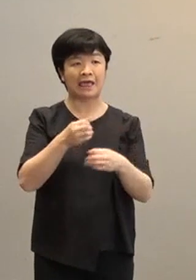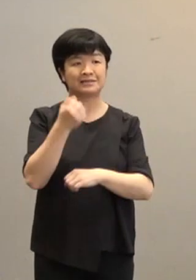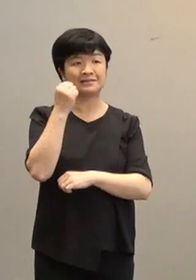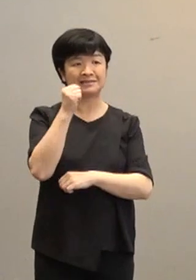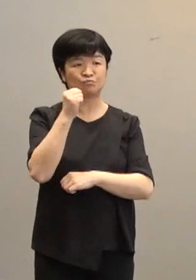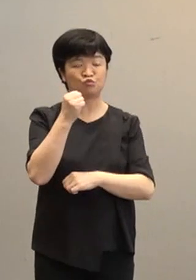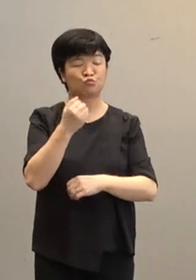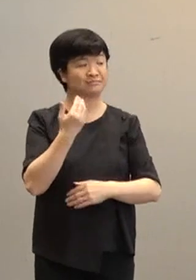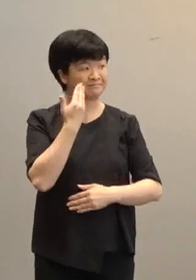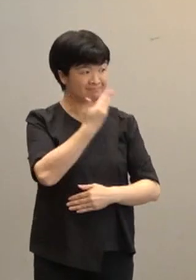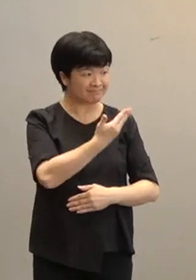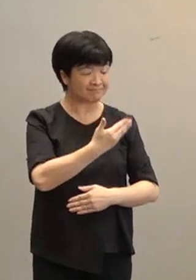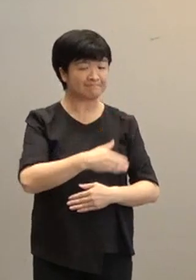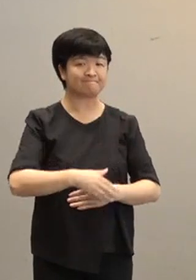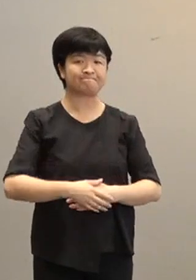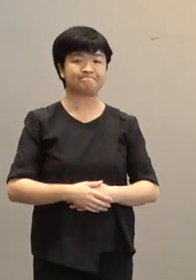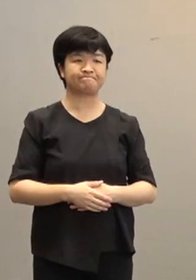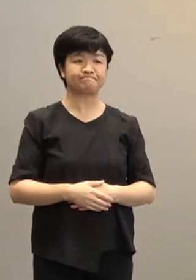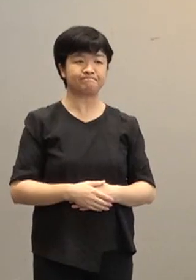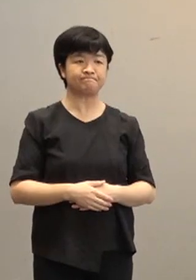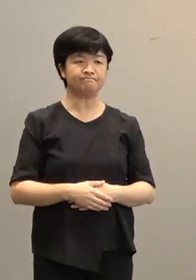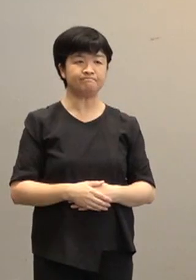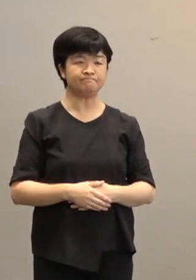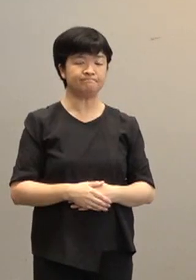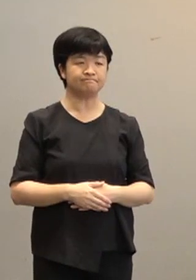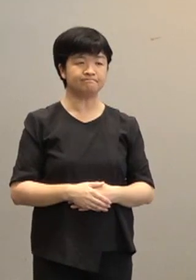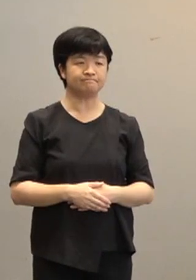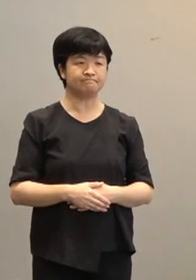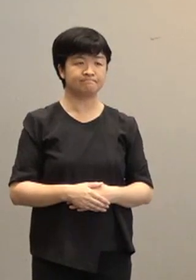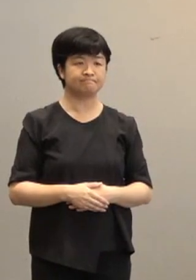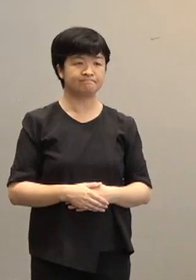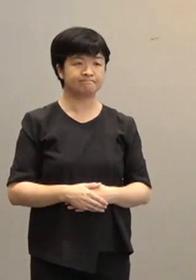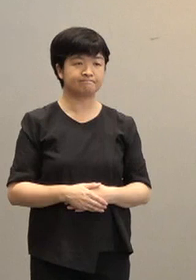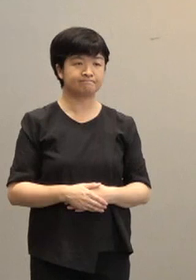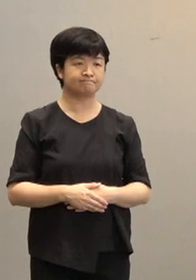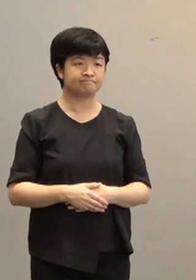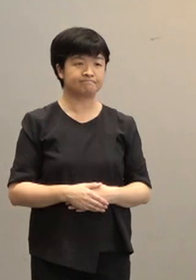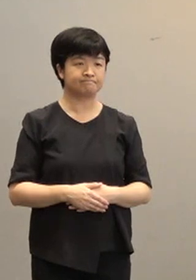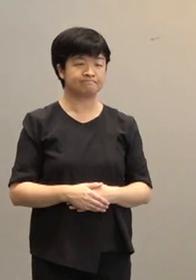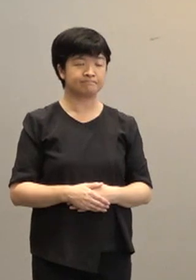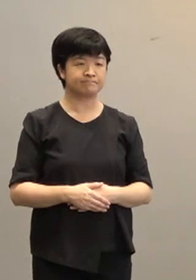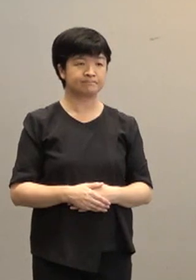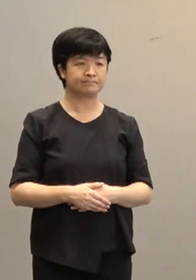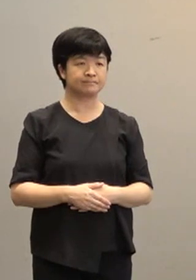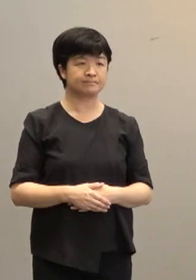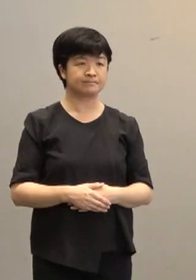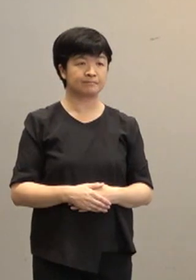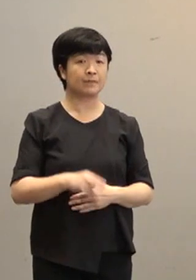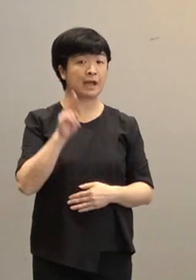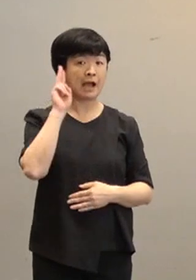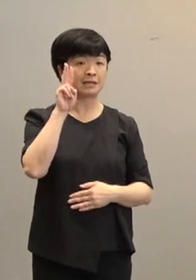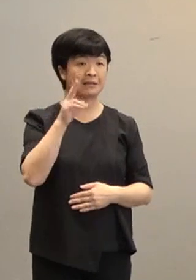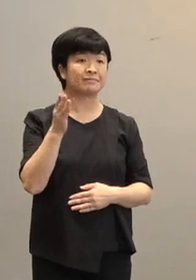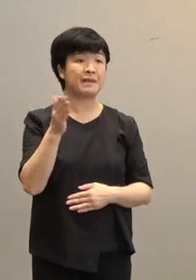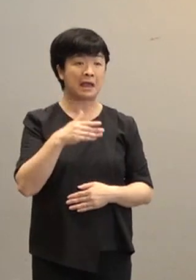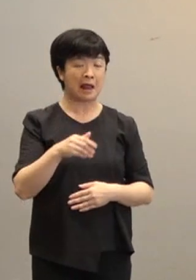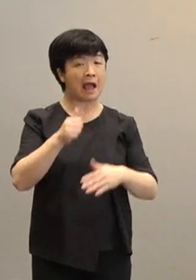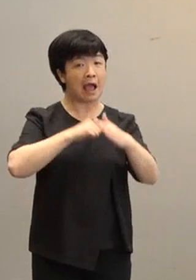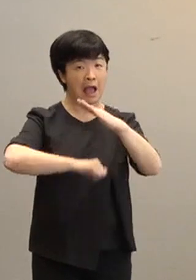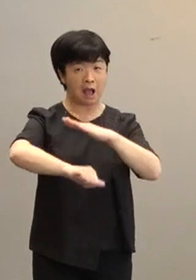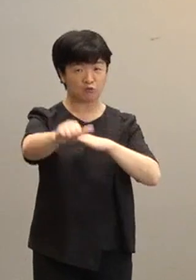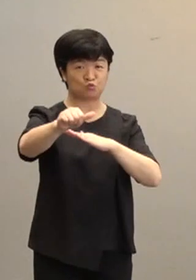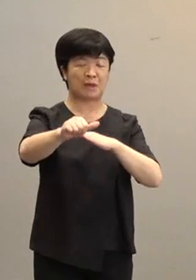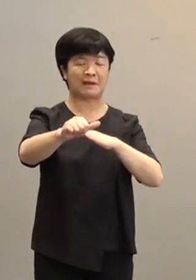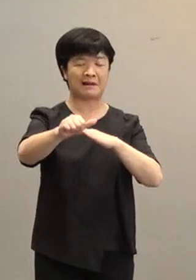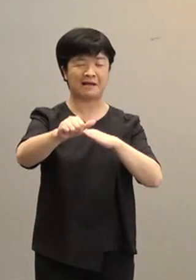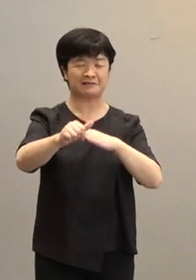産経新聞の小原と申します。よろしくお願いします。 明後日からですね、あのアクアラインの沿道料金制